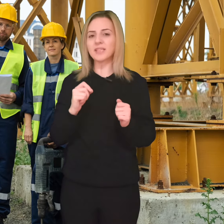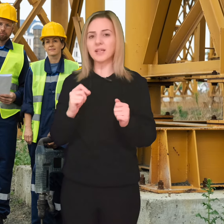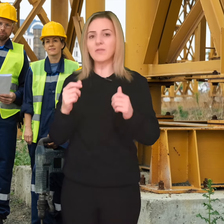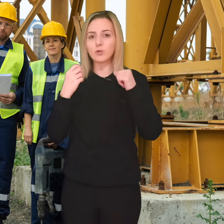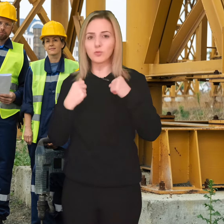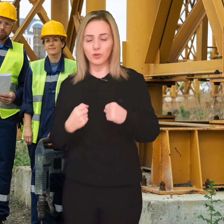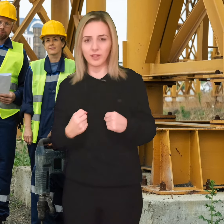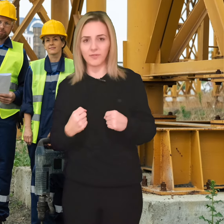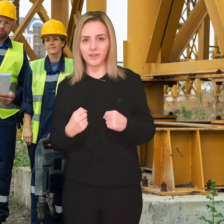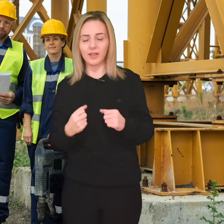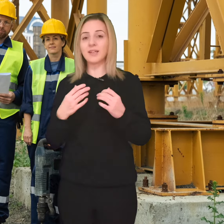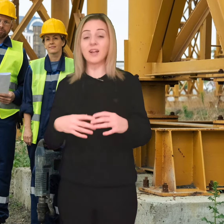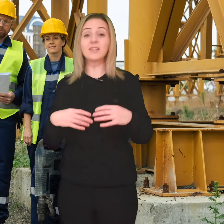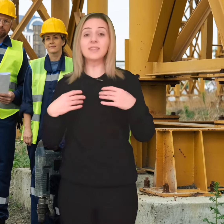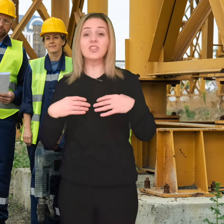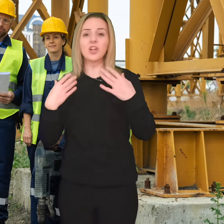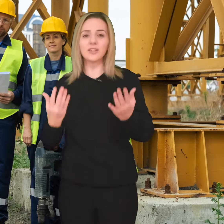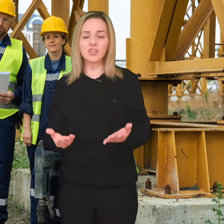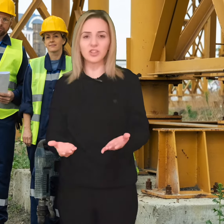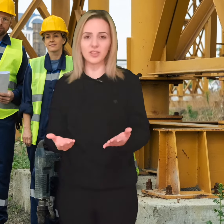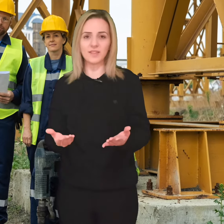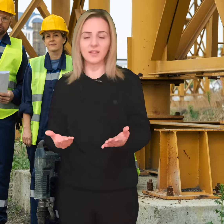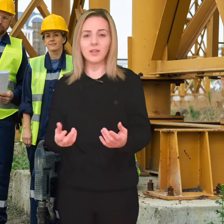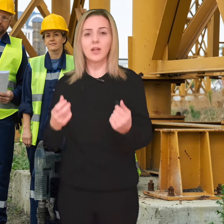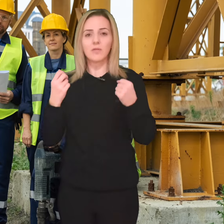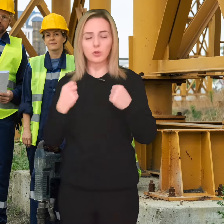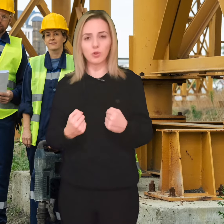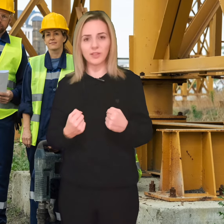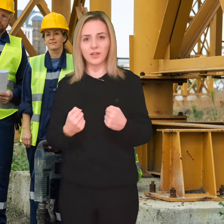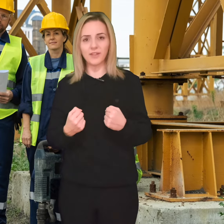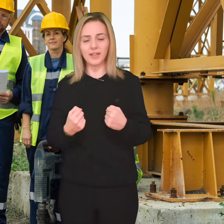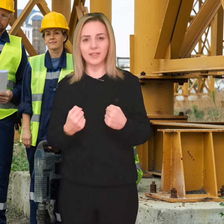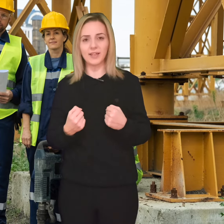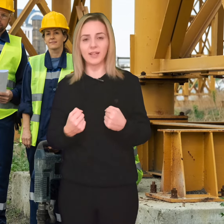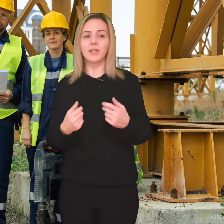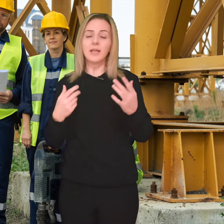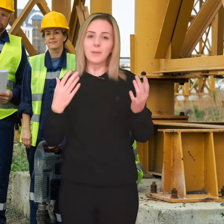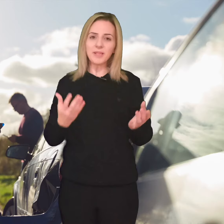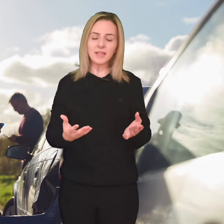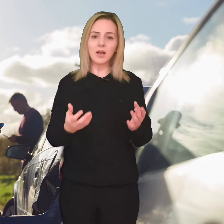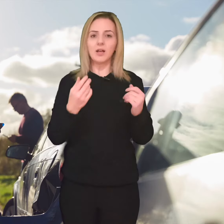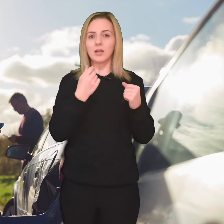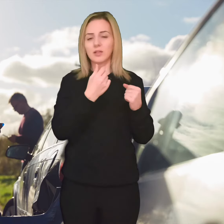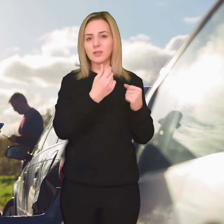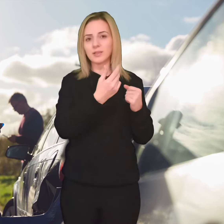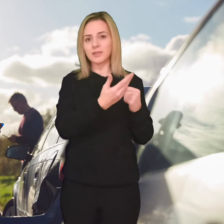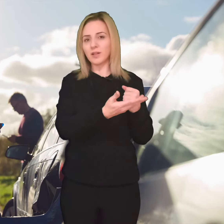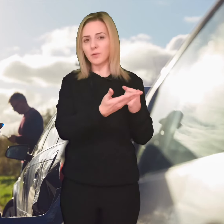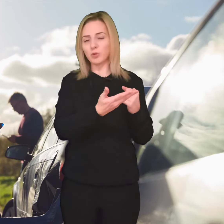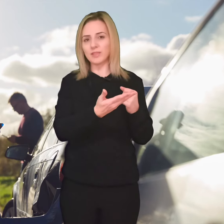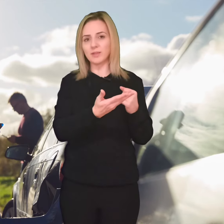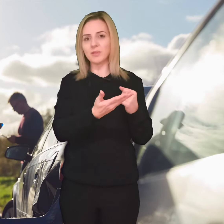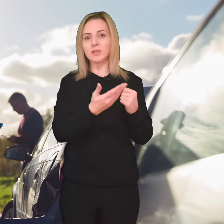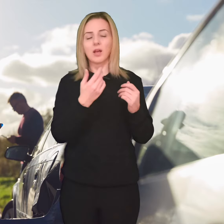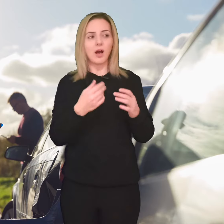var. Mesela fosforlu kıyafetler. Karanlıkta dışarıda çalışan insanlar fosforlu kıyafetler giyerler. Mesela